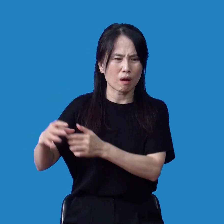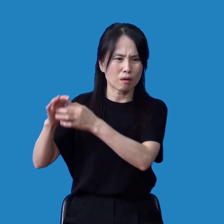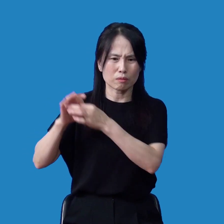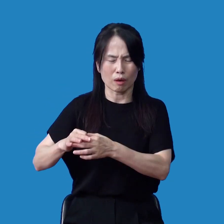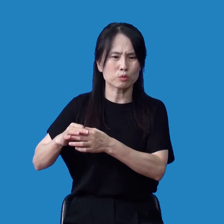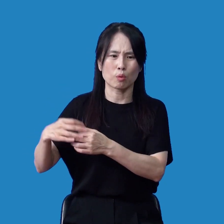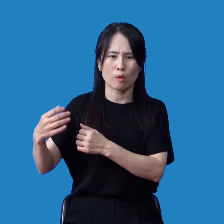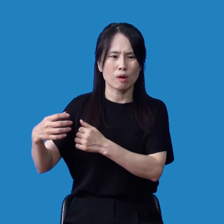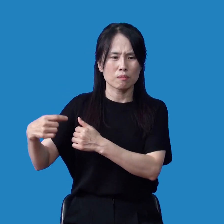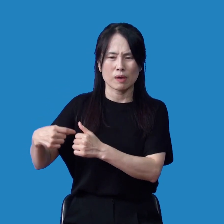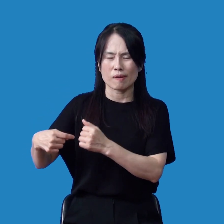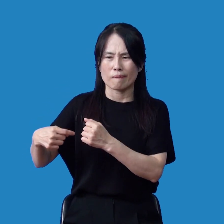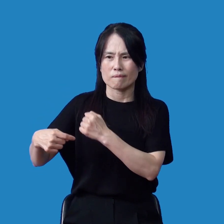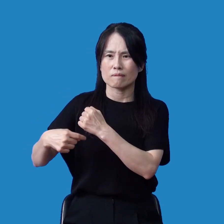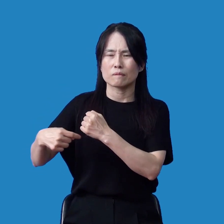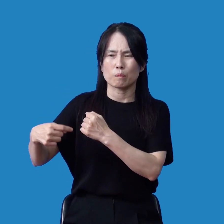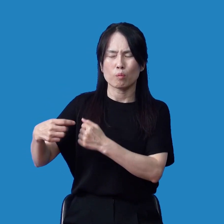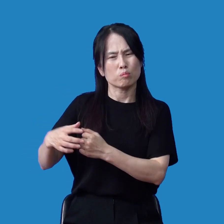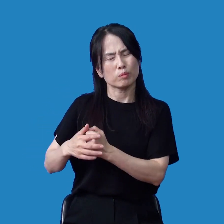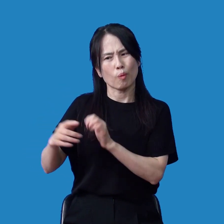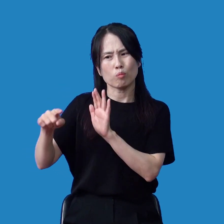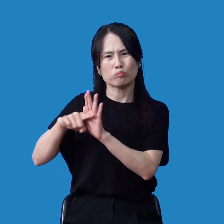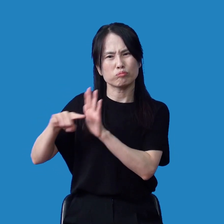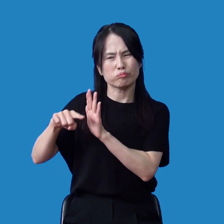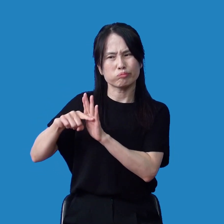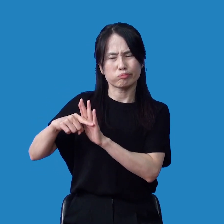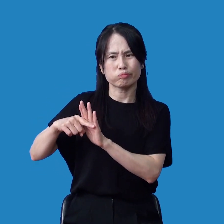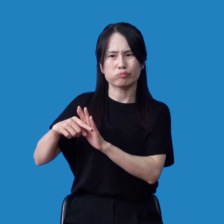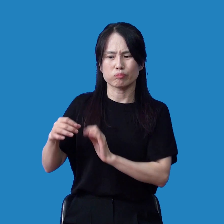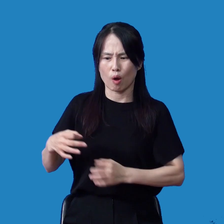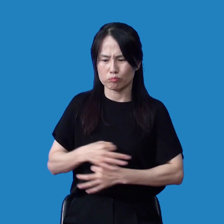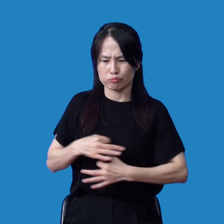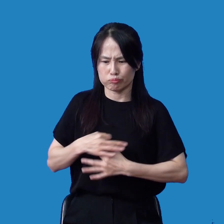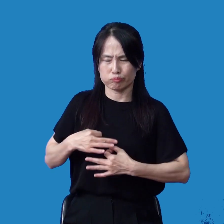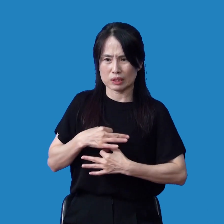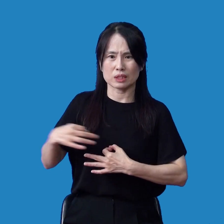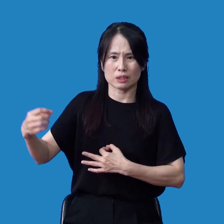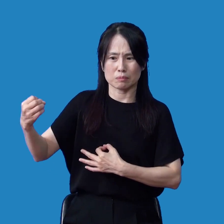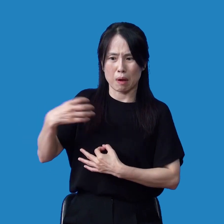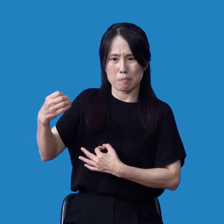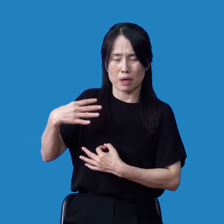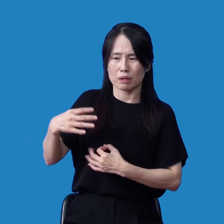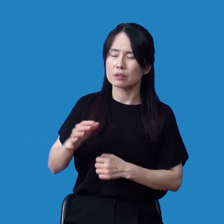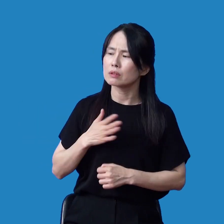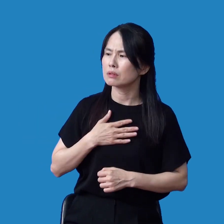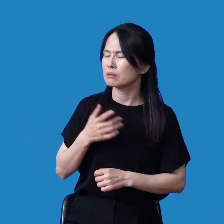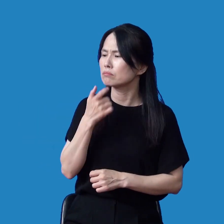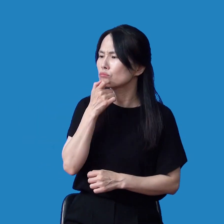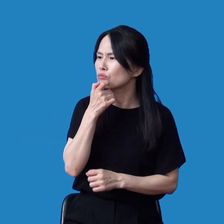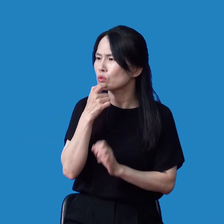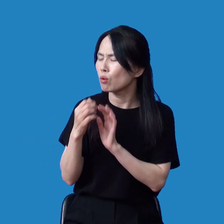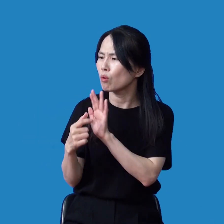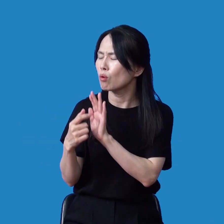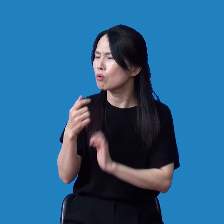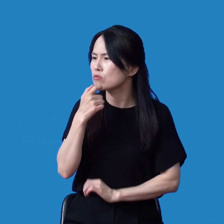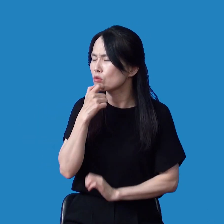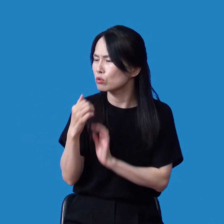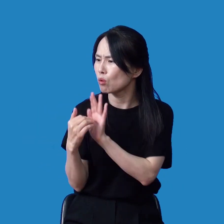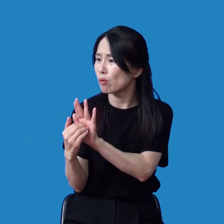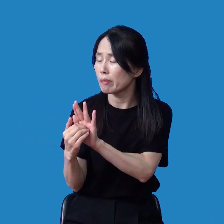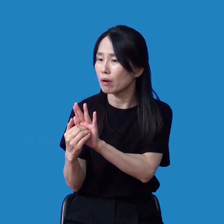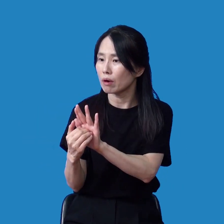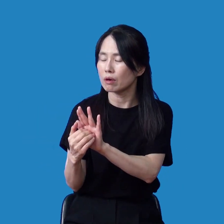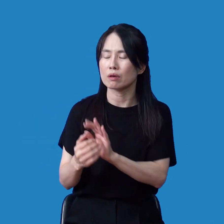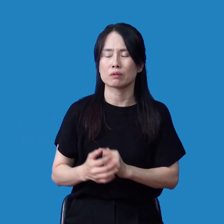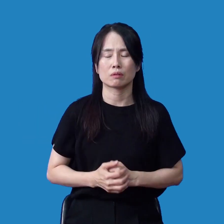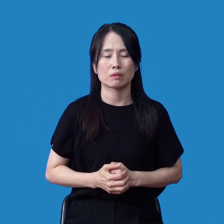듯 그렇게 생각을 하면서 부당한 요구를 하는 것입니다. 목사님이 그걸 거부해버렸더니 지금 원로 목사님이 그걸 두고 하시는 말씀입니다.